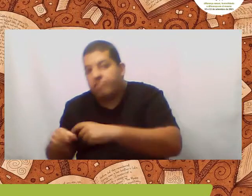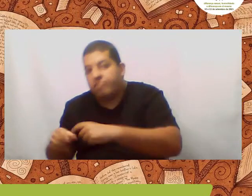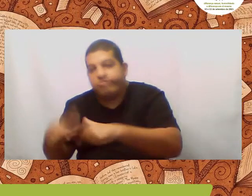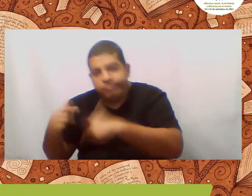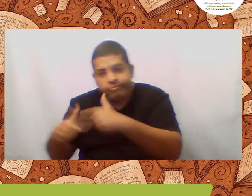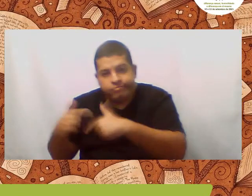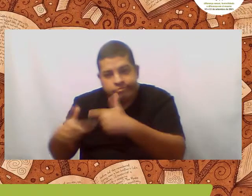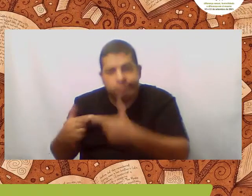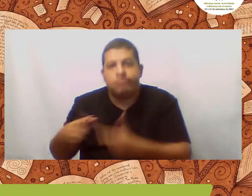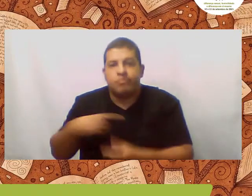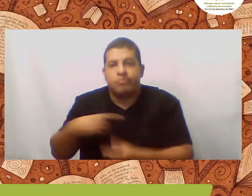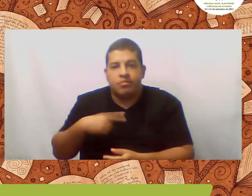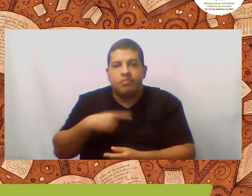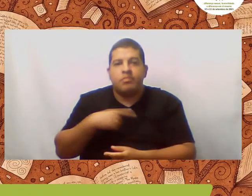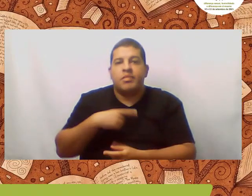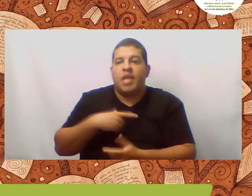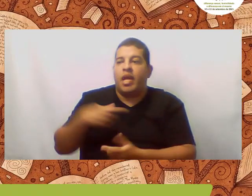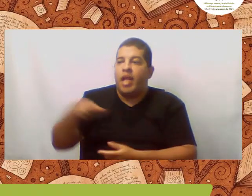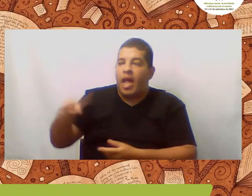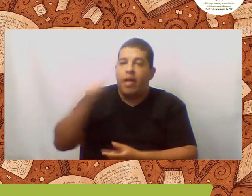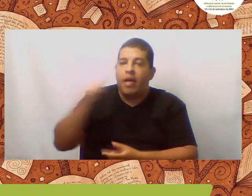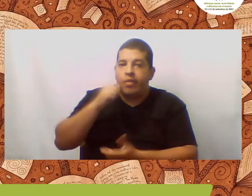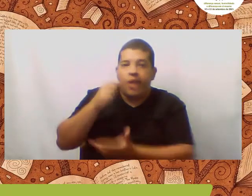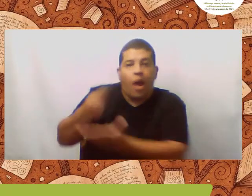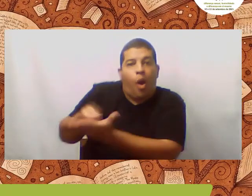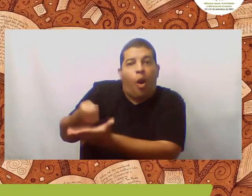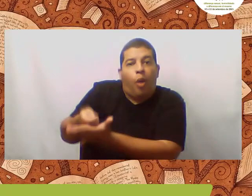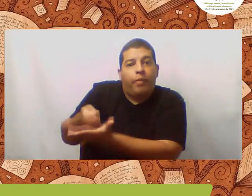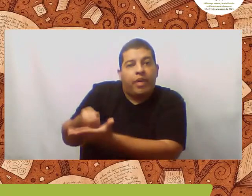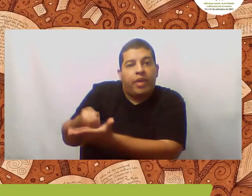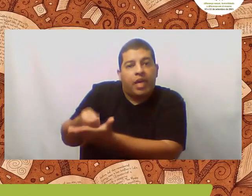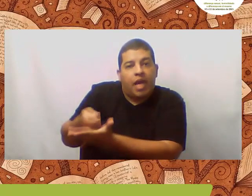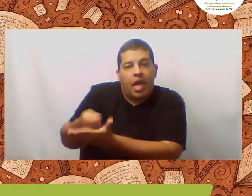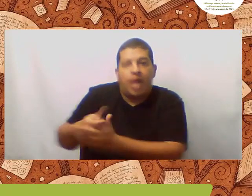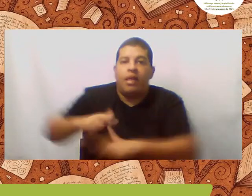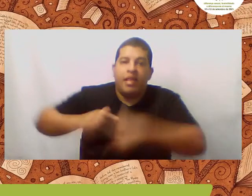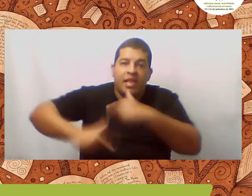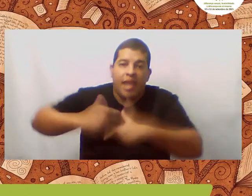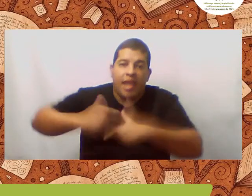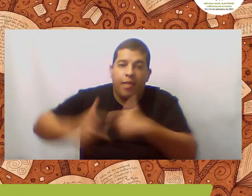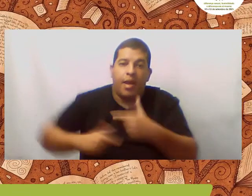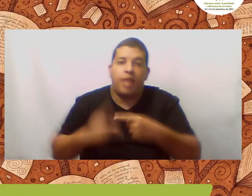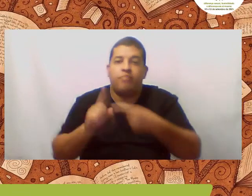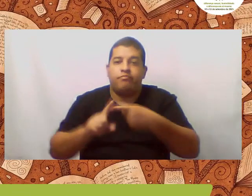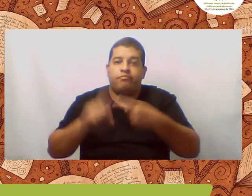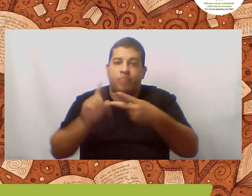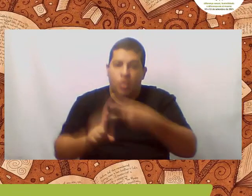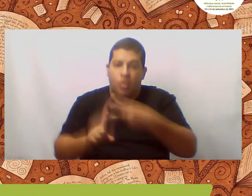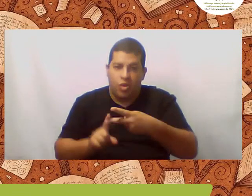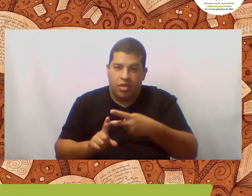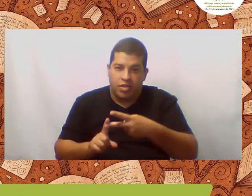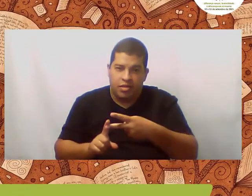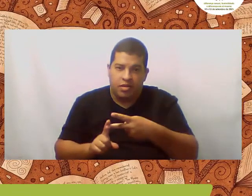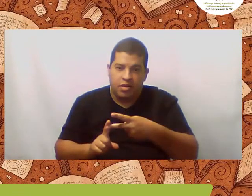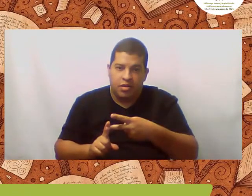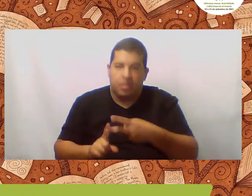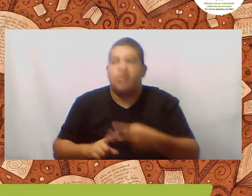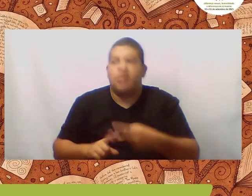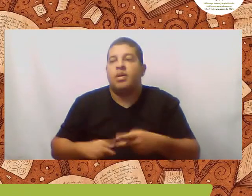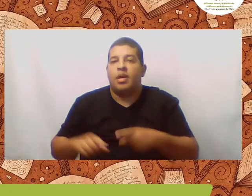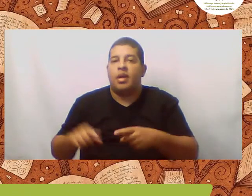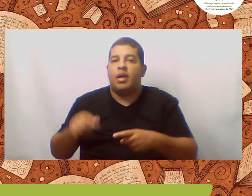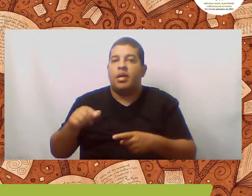patriarcal, obrigando as mulheres a fazerem uma dupla jornada de trabalho. Então, a mulher trabalhava como um homem durante o